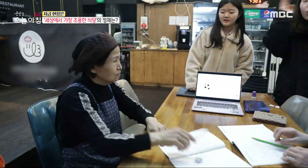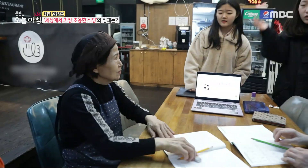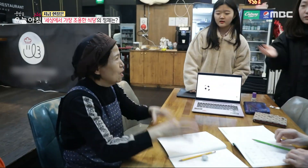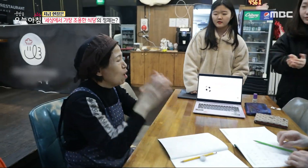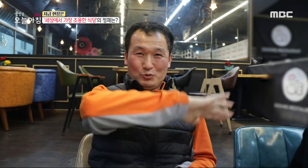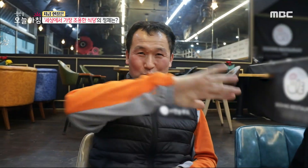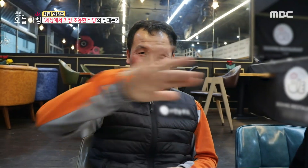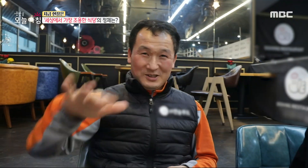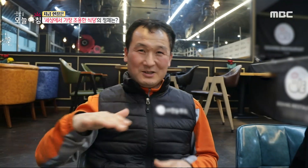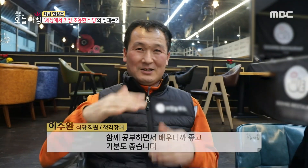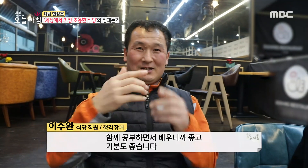어떠신가요?